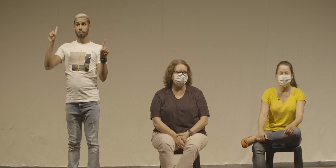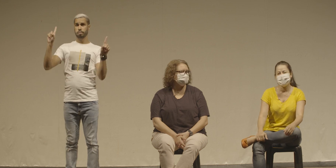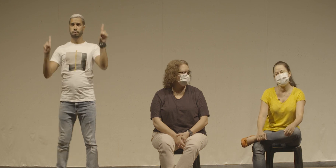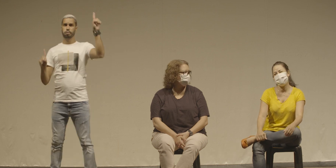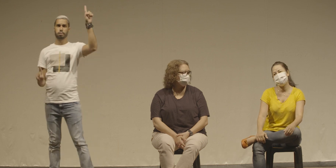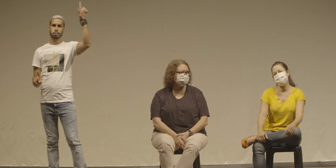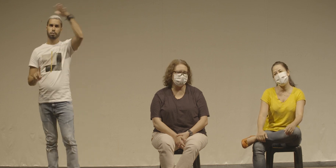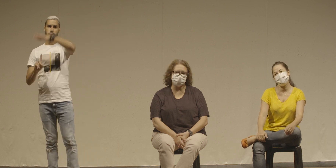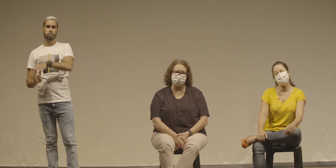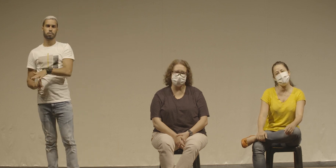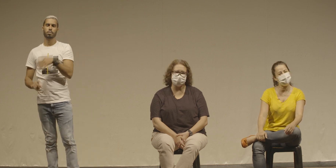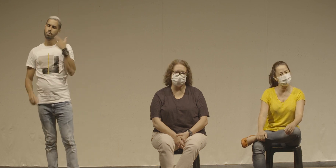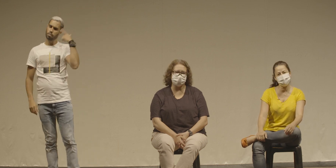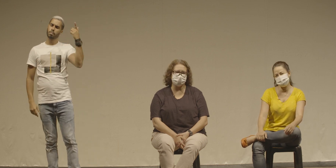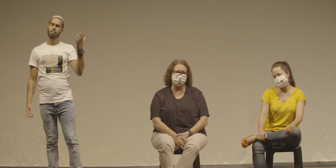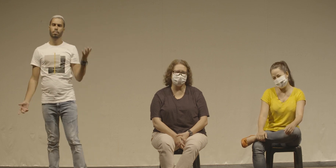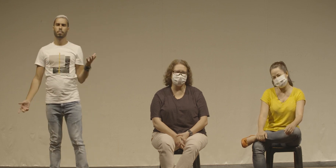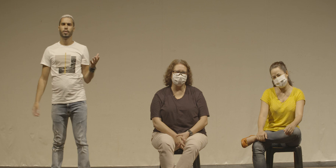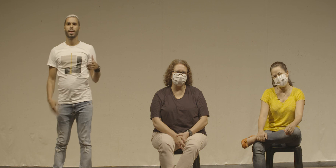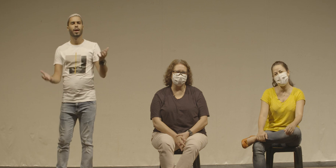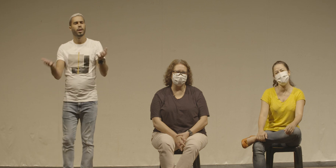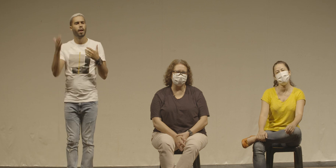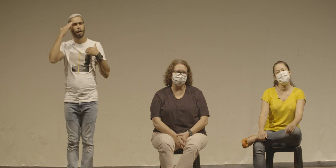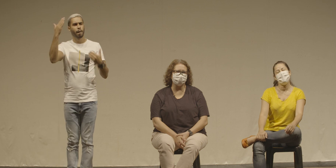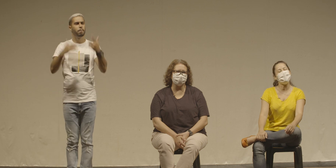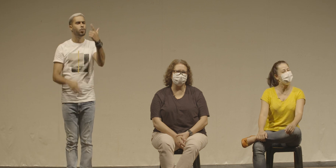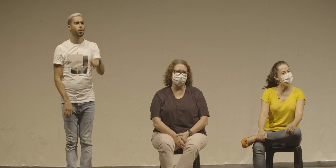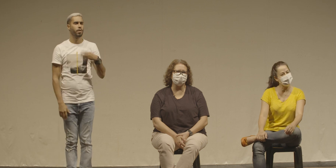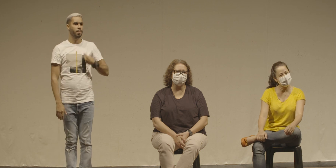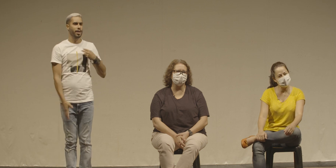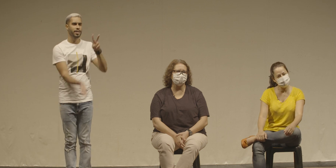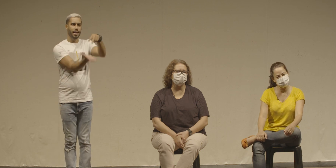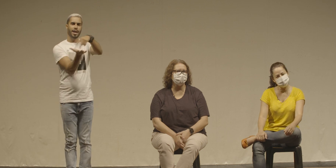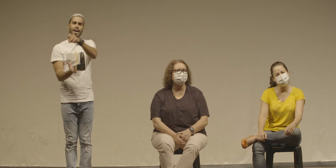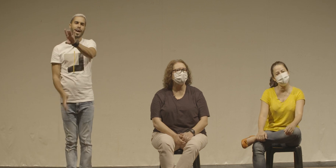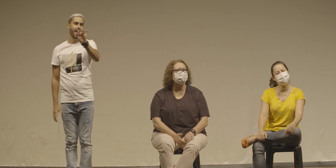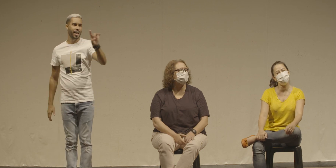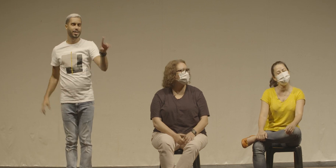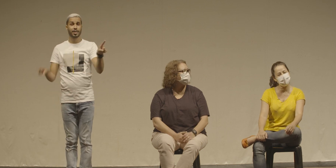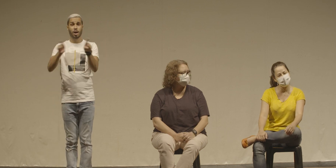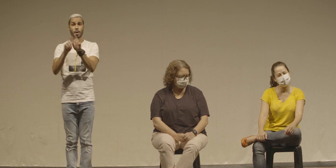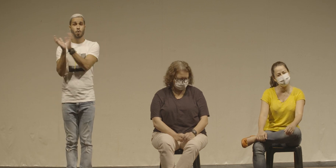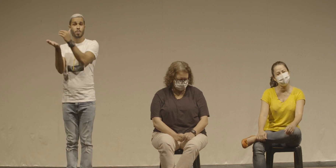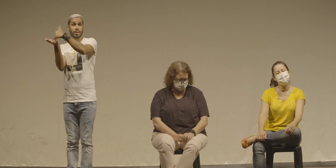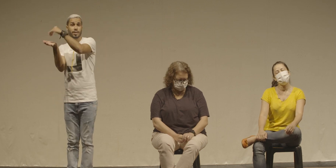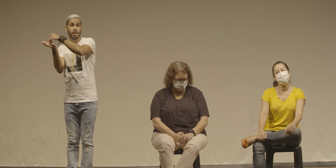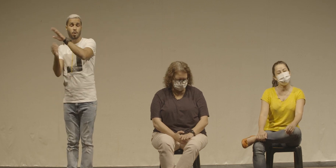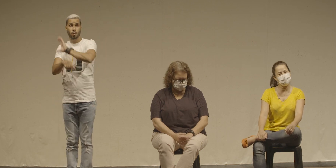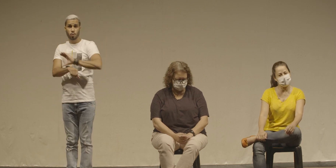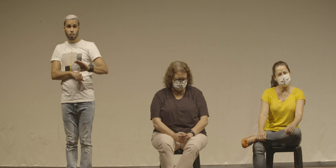né? Então, eu quero agradecer mais uma vez a presença de vocês, agradecer a Secretaria de Cultura, o